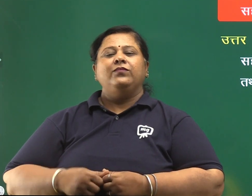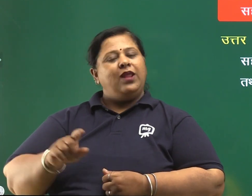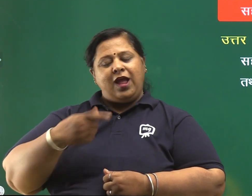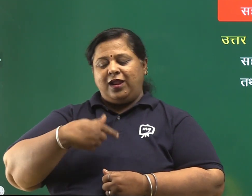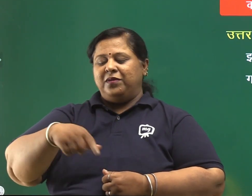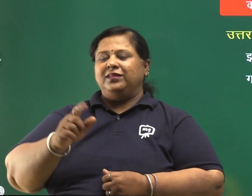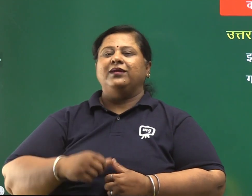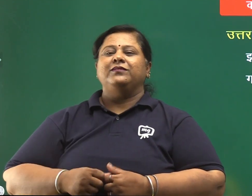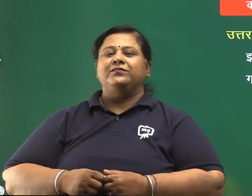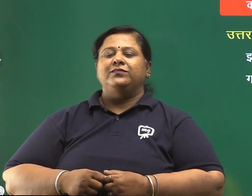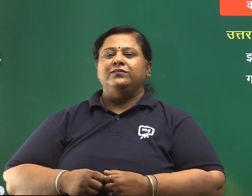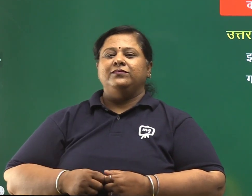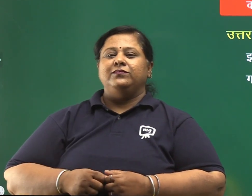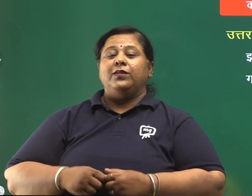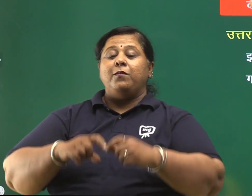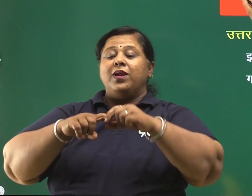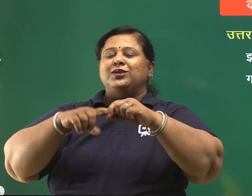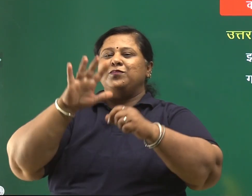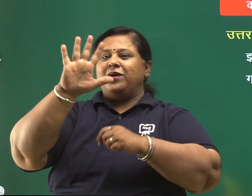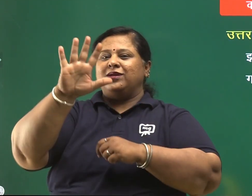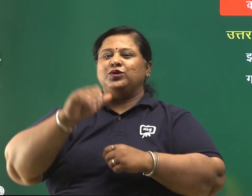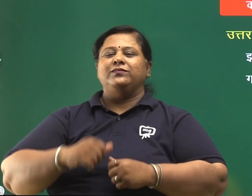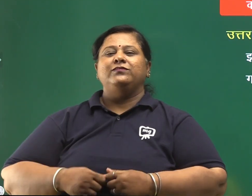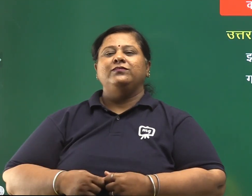आगे बढ़ते हैं। प्रश्न 5,